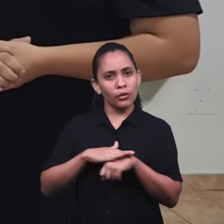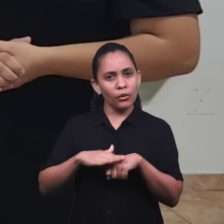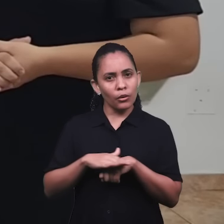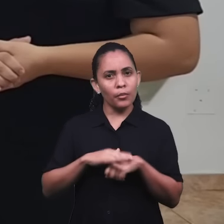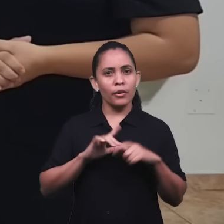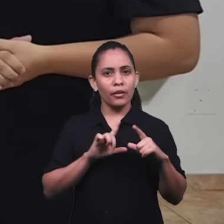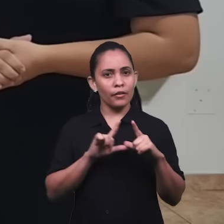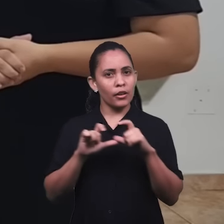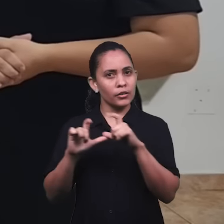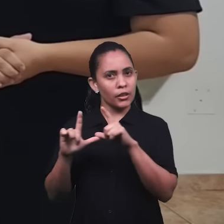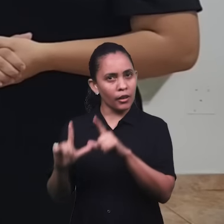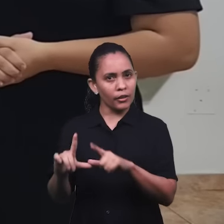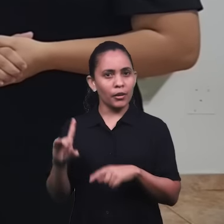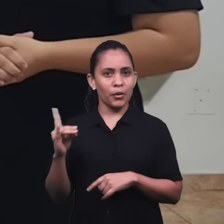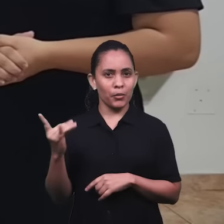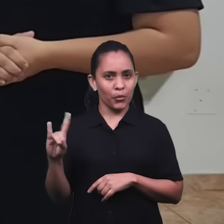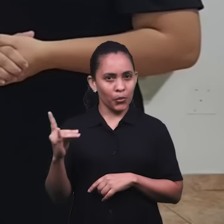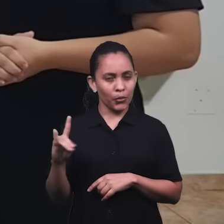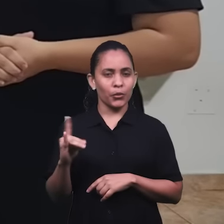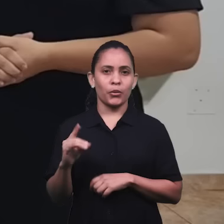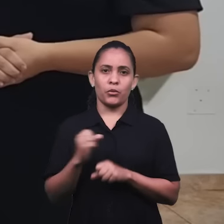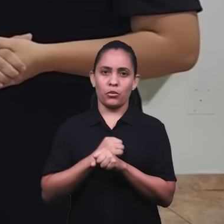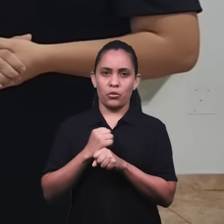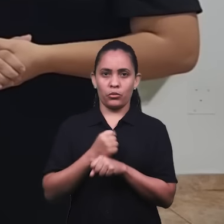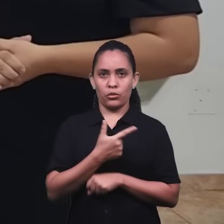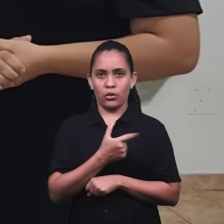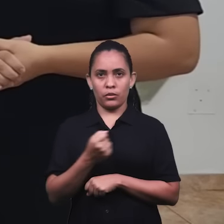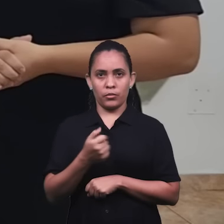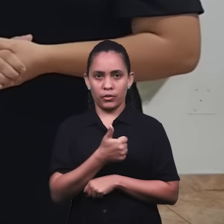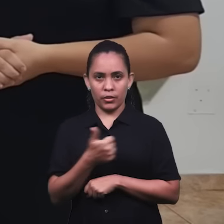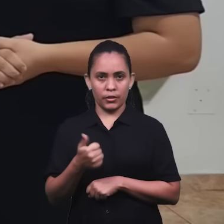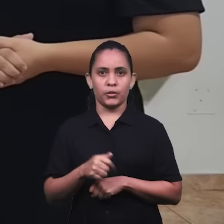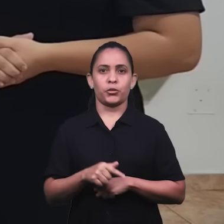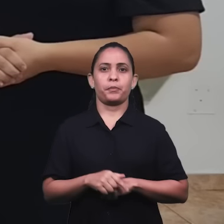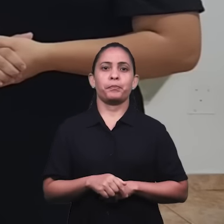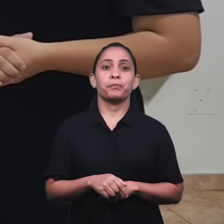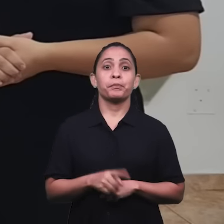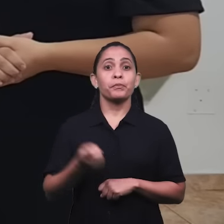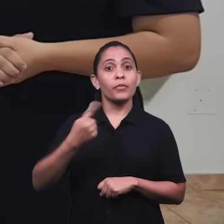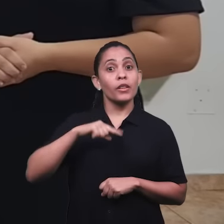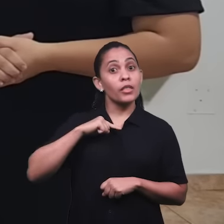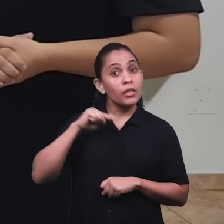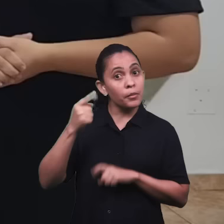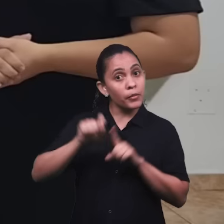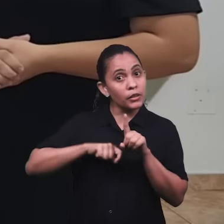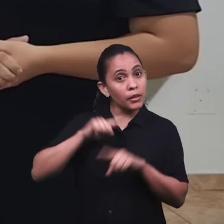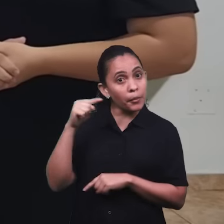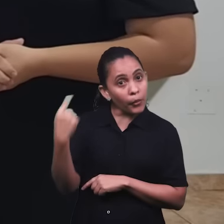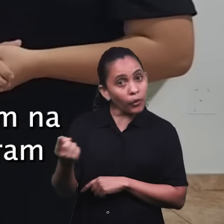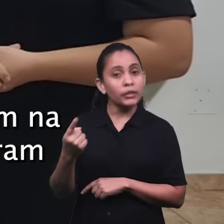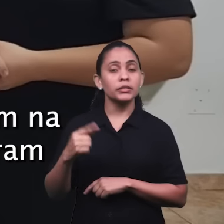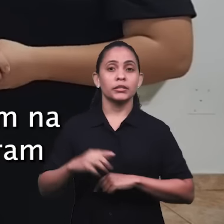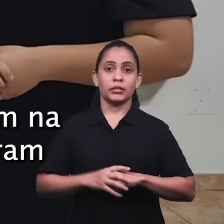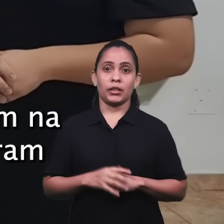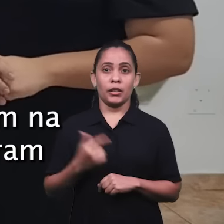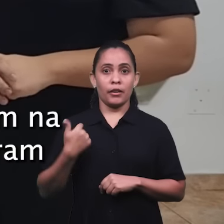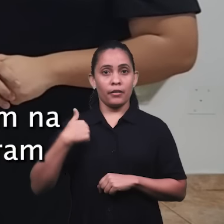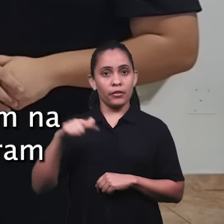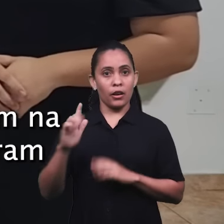de Bolivia, y me dijeron que iban a ir en una caravana ese mismo año. Fue en el 2017. Más adelante,